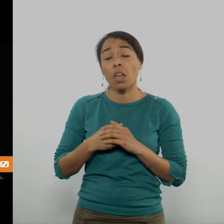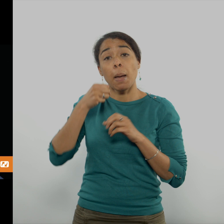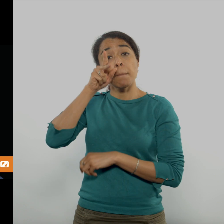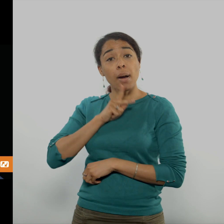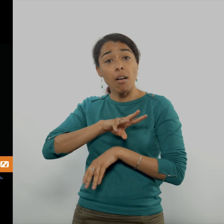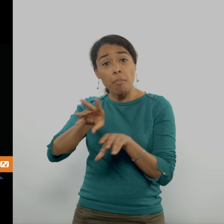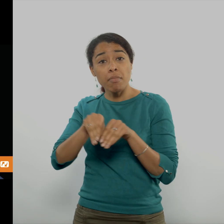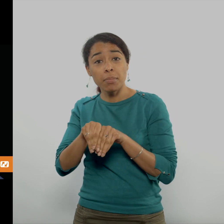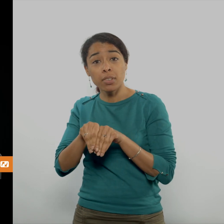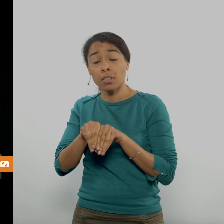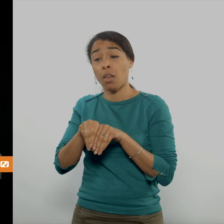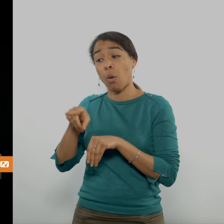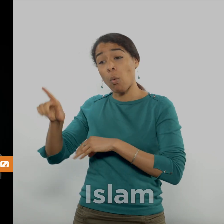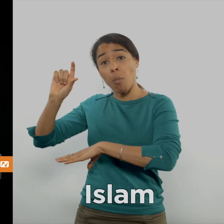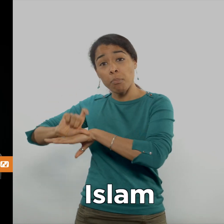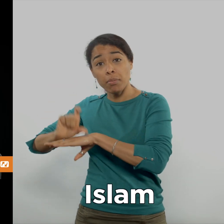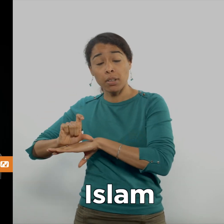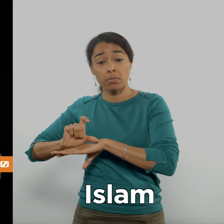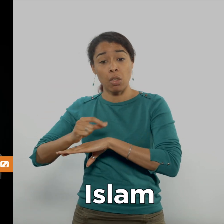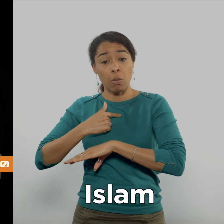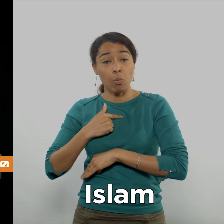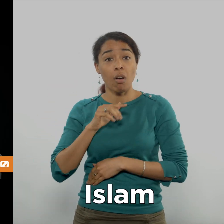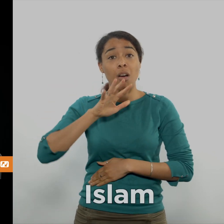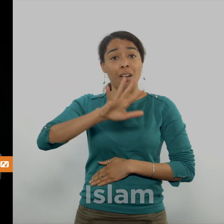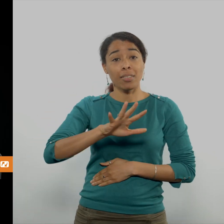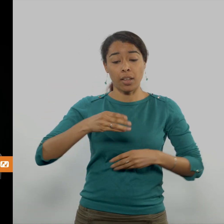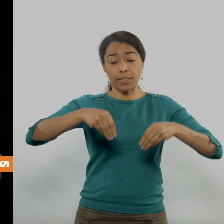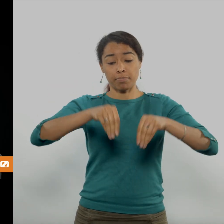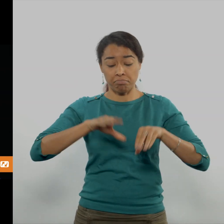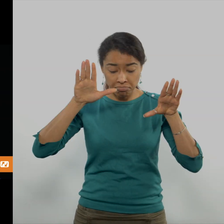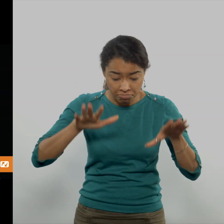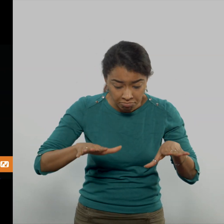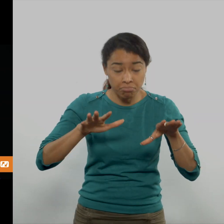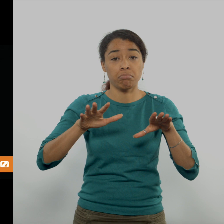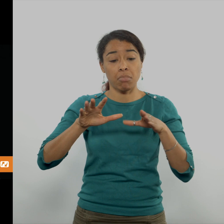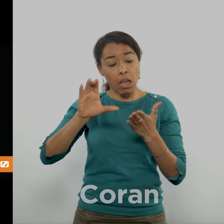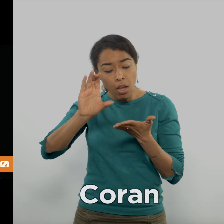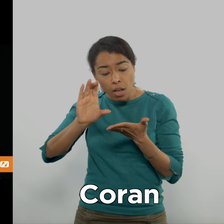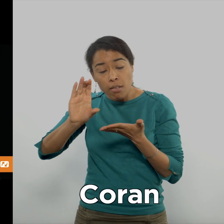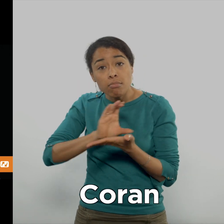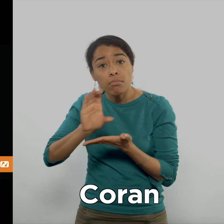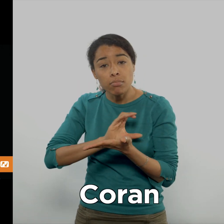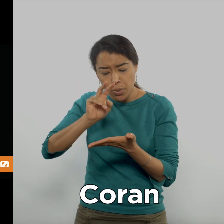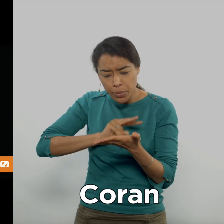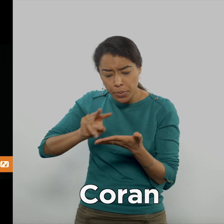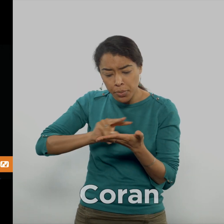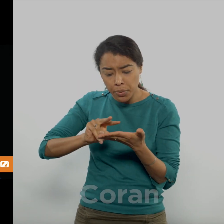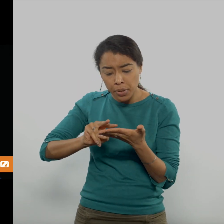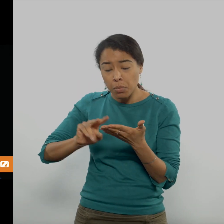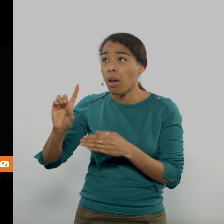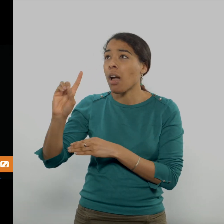parents, justement, ils sont musulmans. J'ai commencé à faire les 5 prières, je passais mes journées à lire le Coran. Ce que je voulais, c'était Dieu, parce que j'ai réalisé